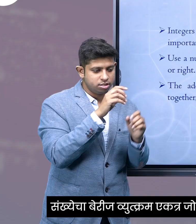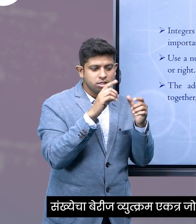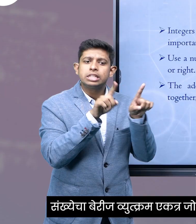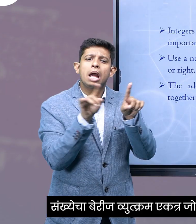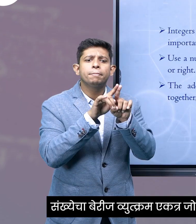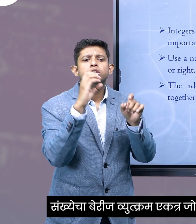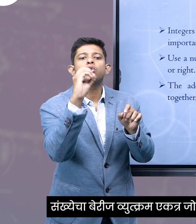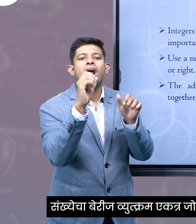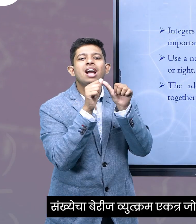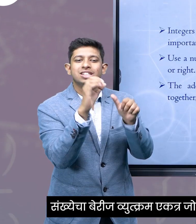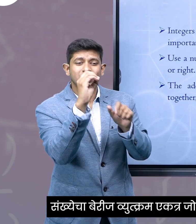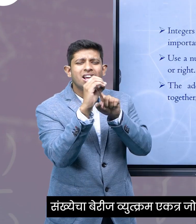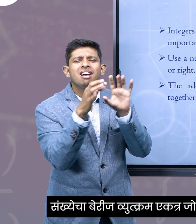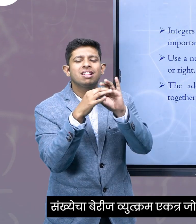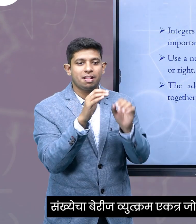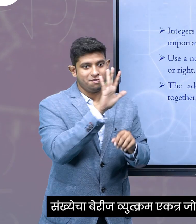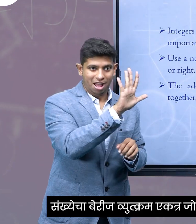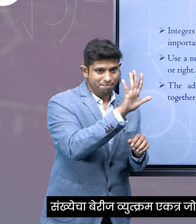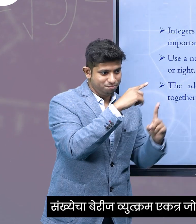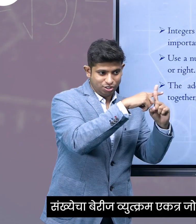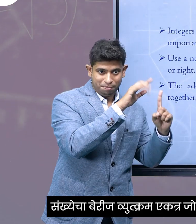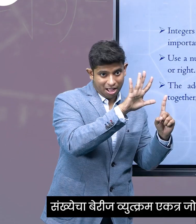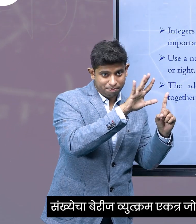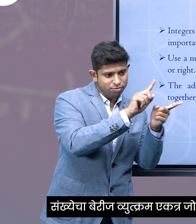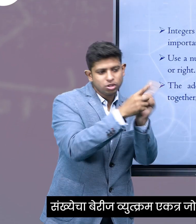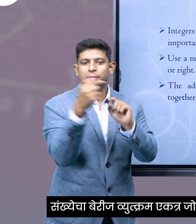तो 0 होतो, जसे की 5 आणि -5.